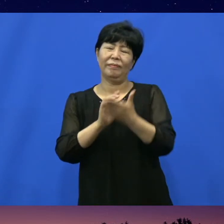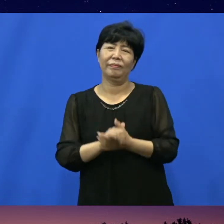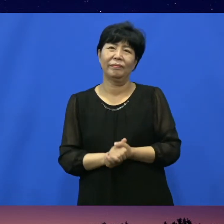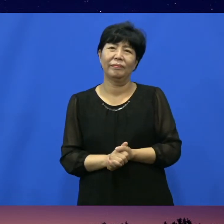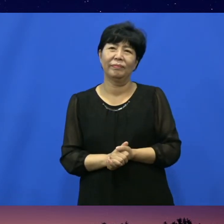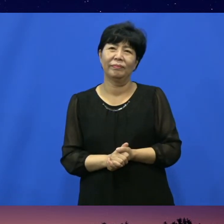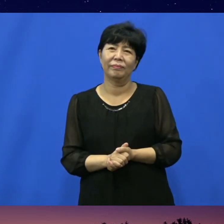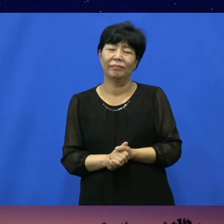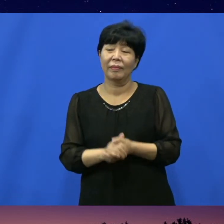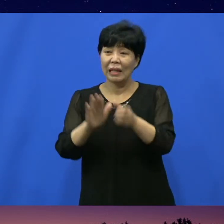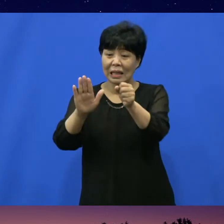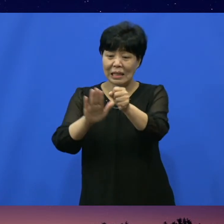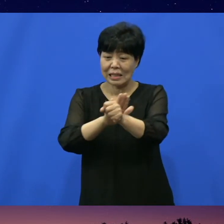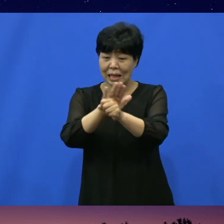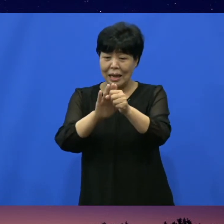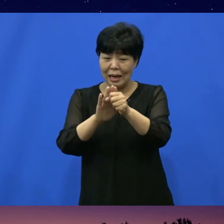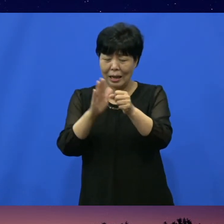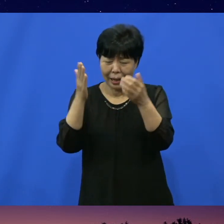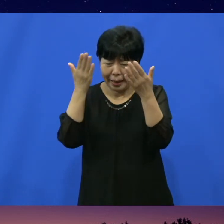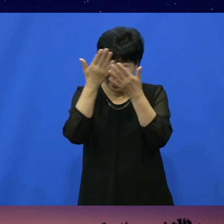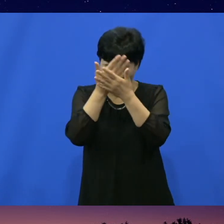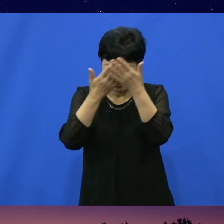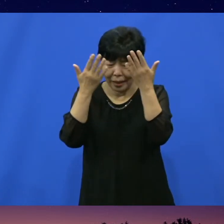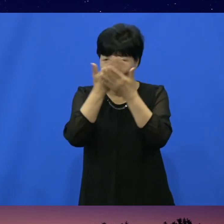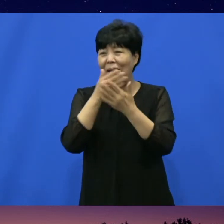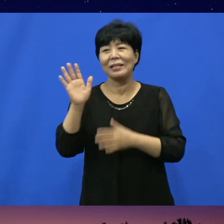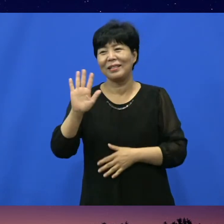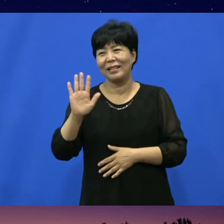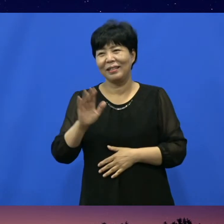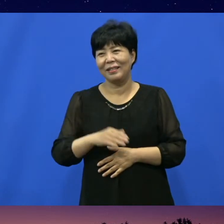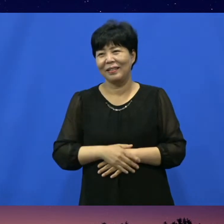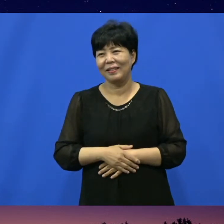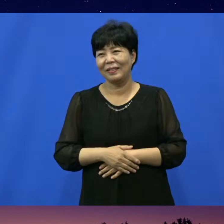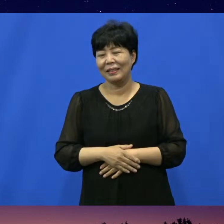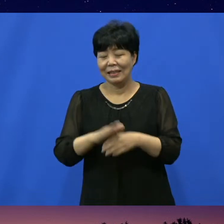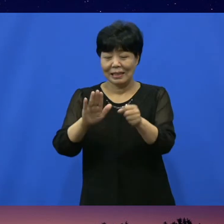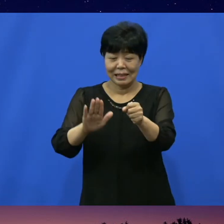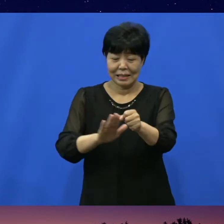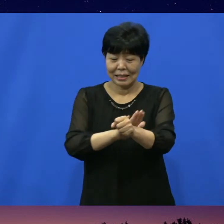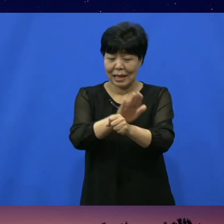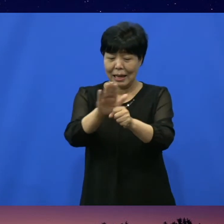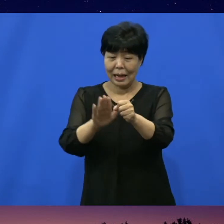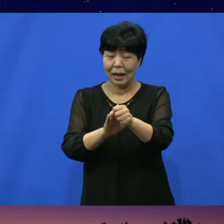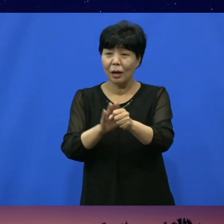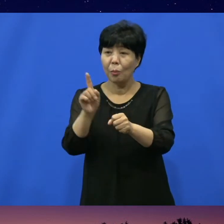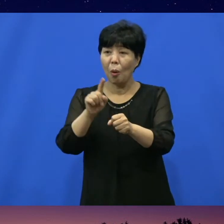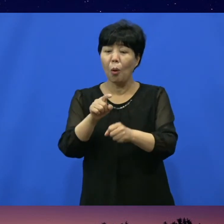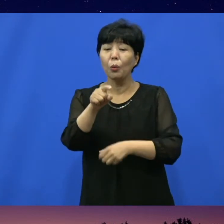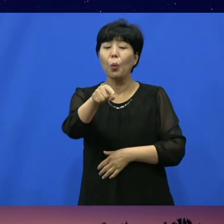사랑은 추상적이지 않아요. 관념적이지 않다. 철학적이지 않다. 사랑은 여기 있으니.